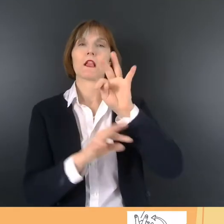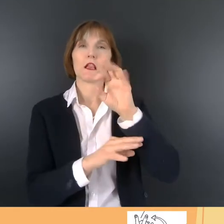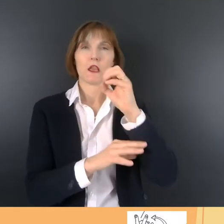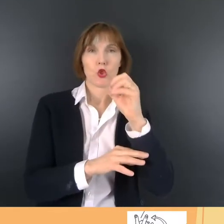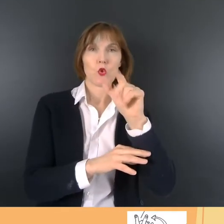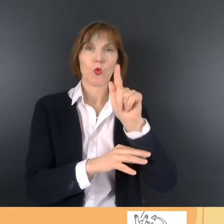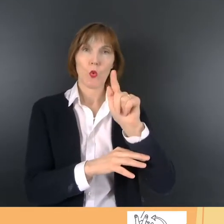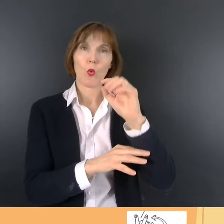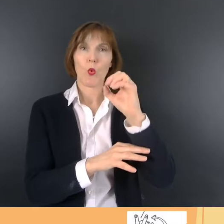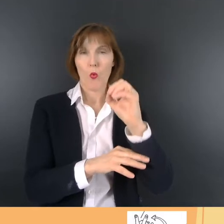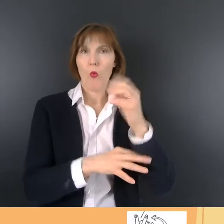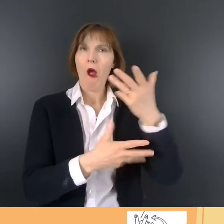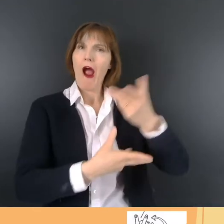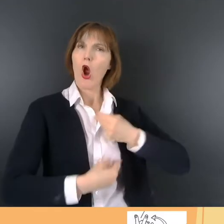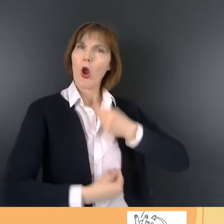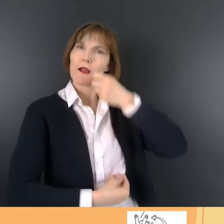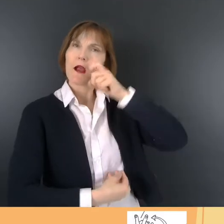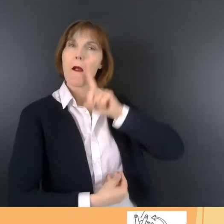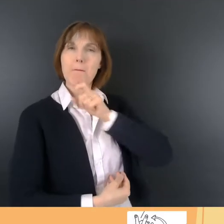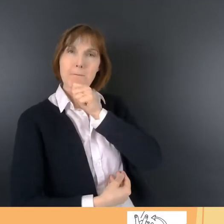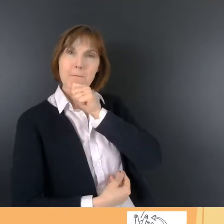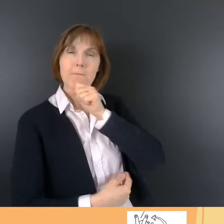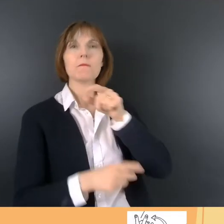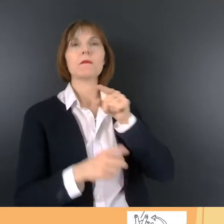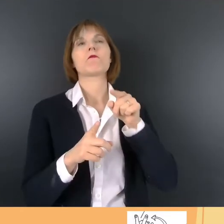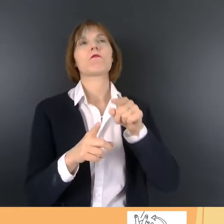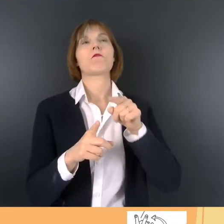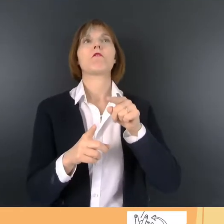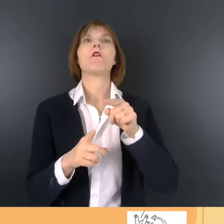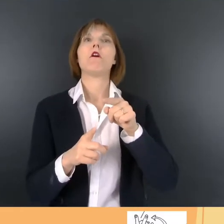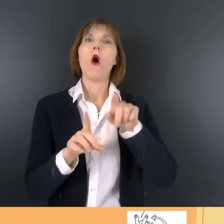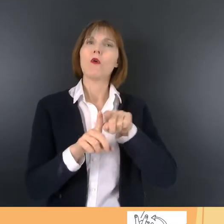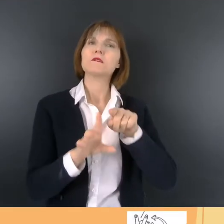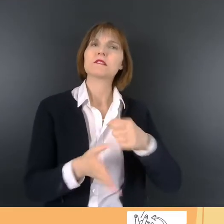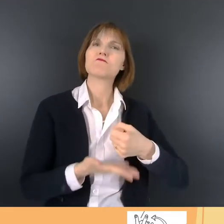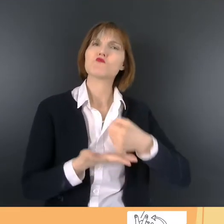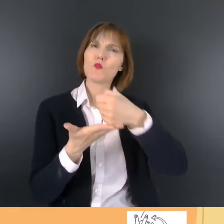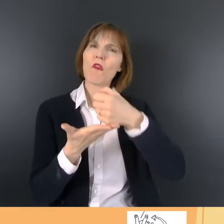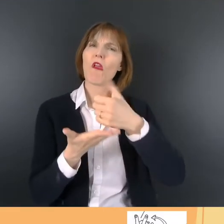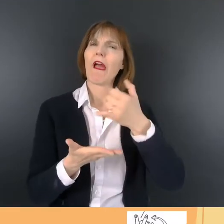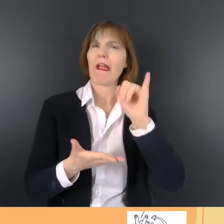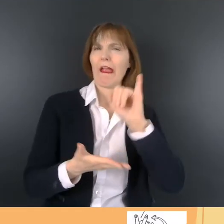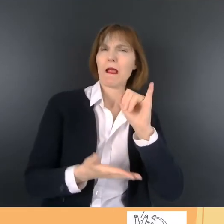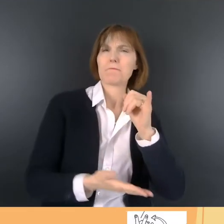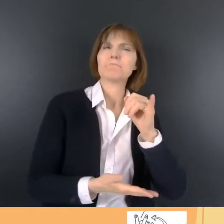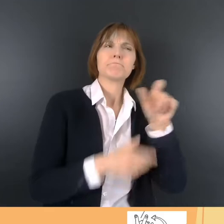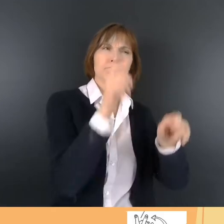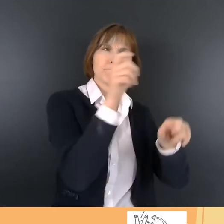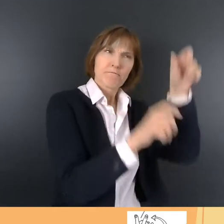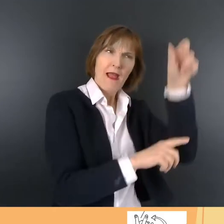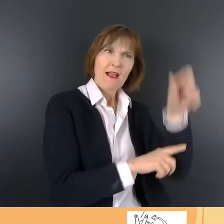grand-mère. Et puis, soutenue, on va dire, par une directrice d'école.